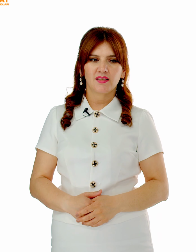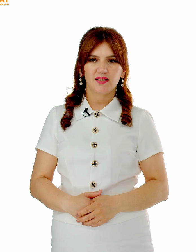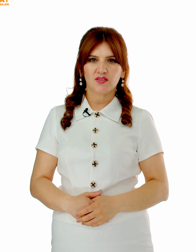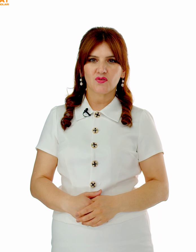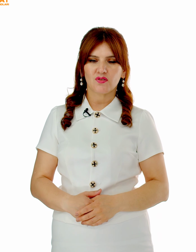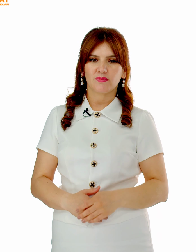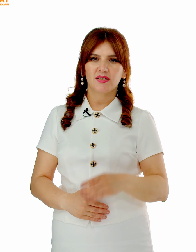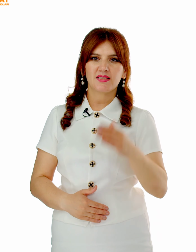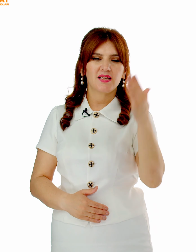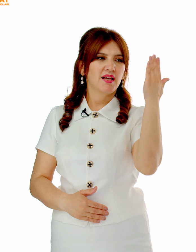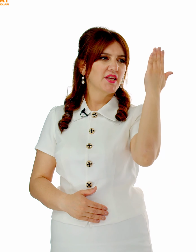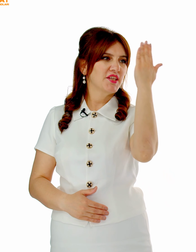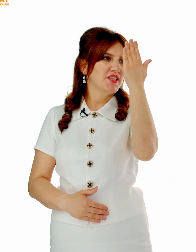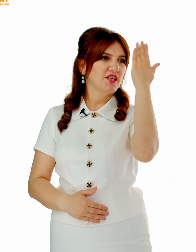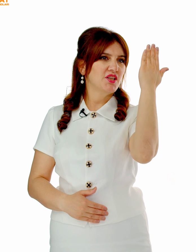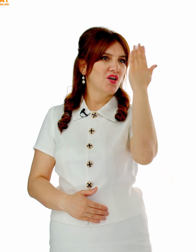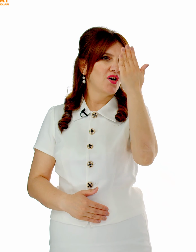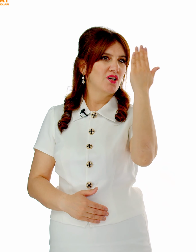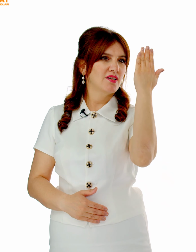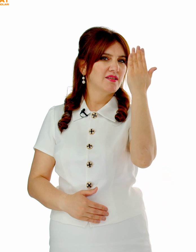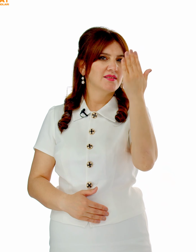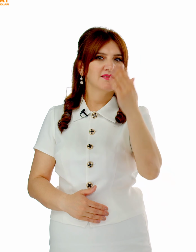Keyingi so'zimiz kino.